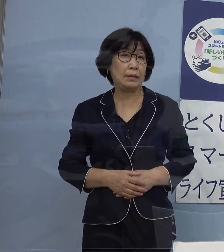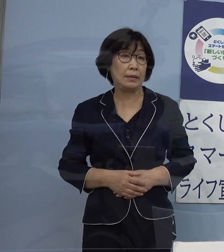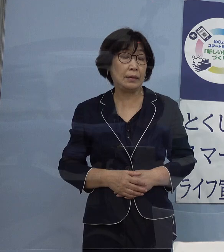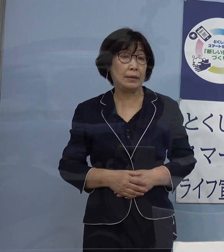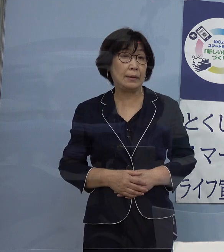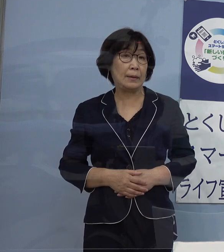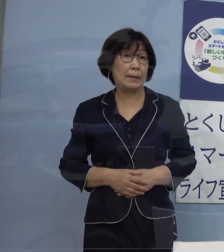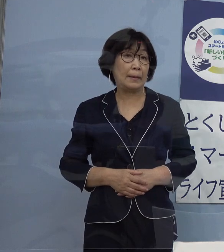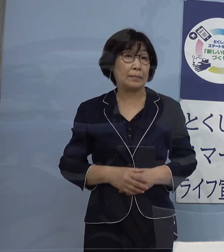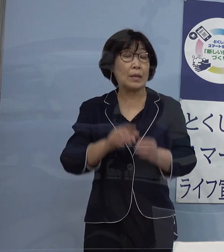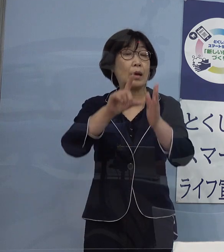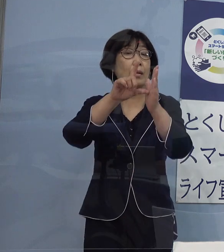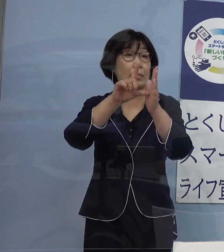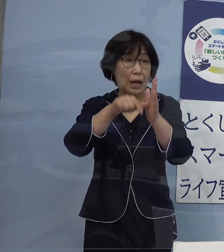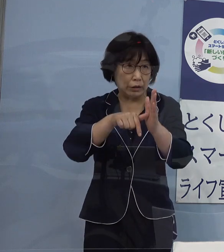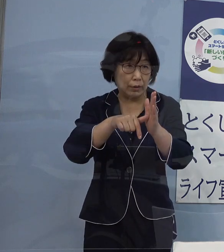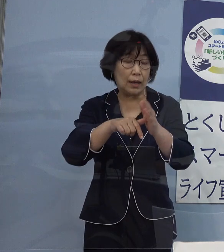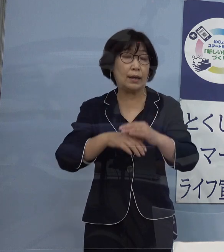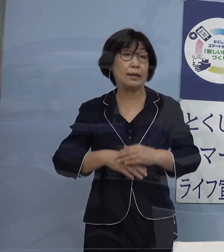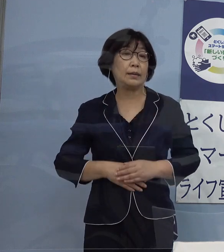合、実は